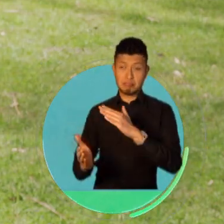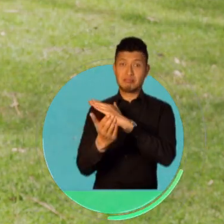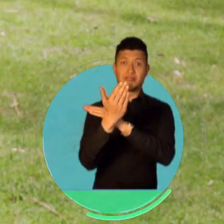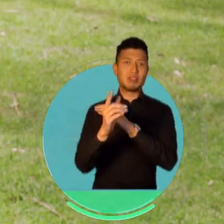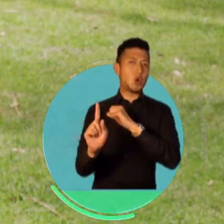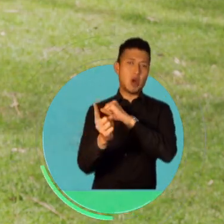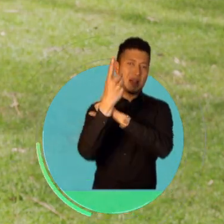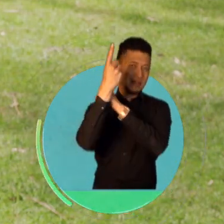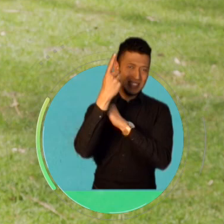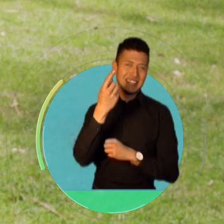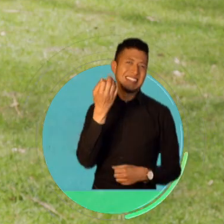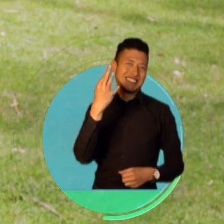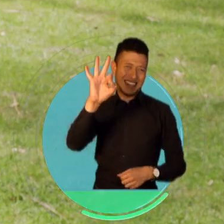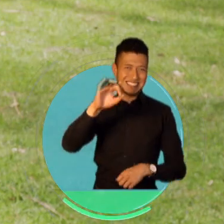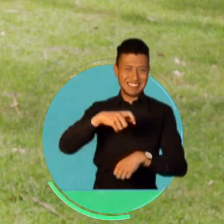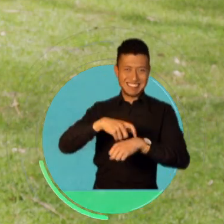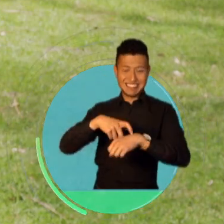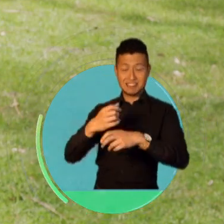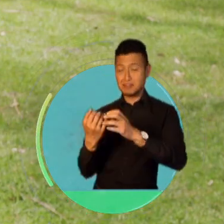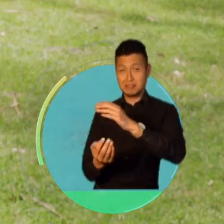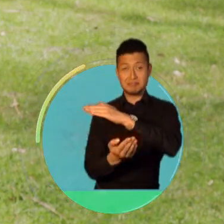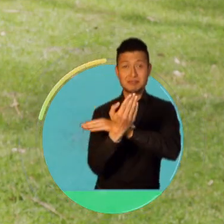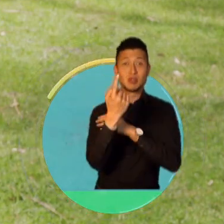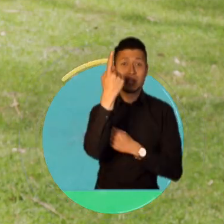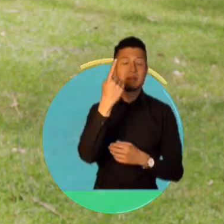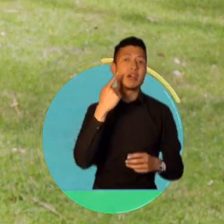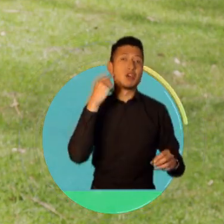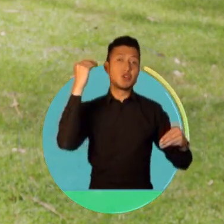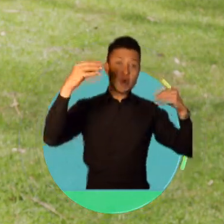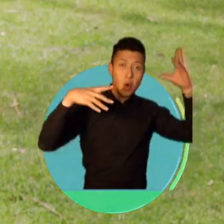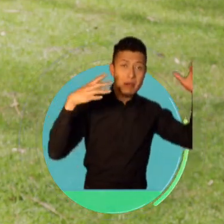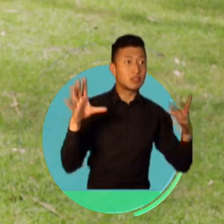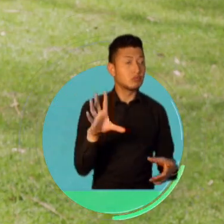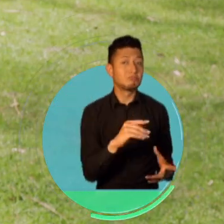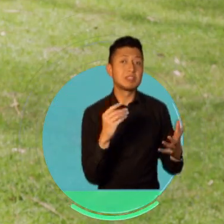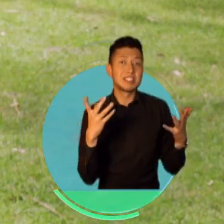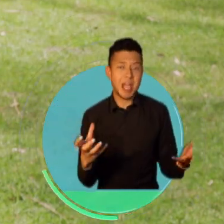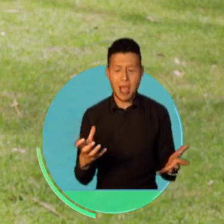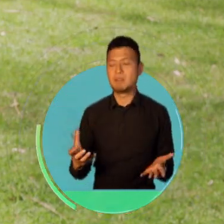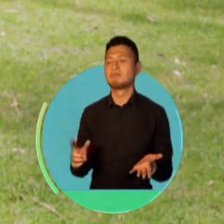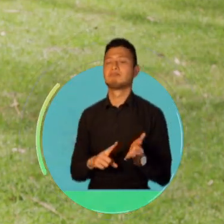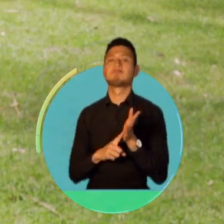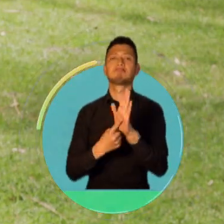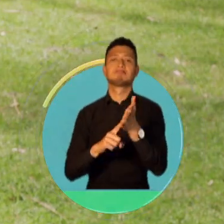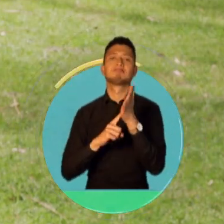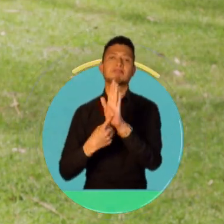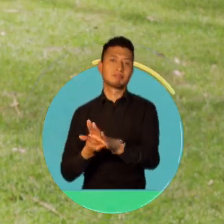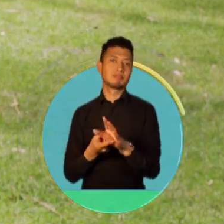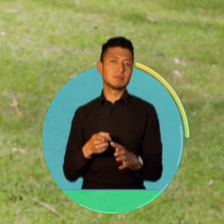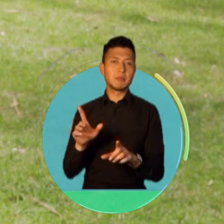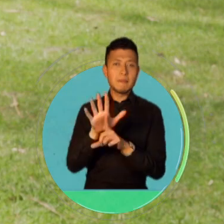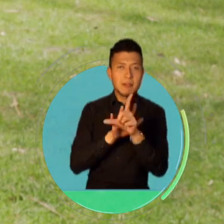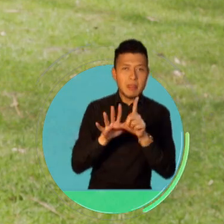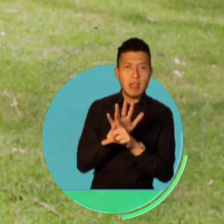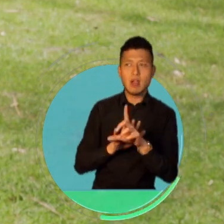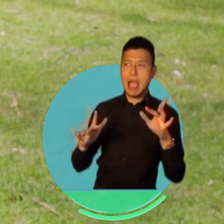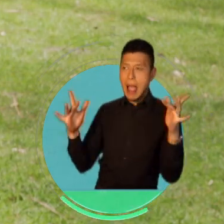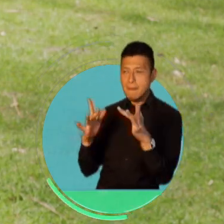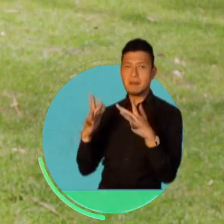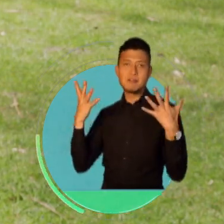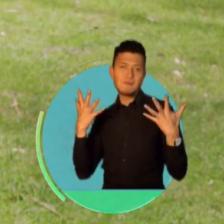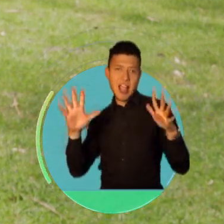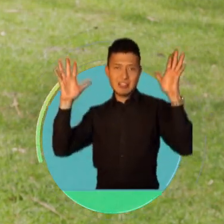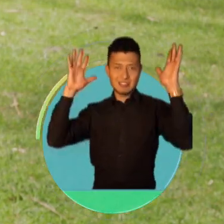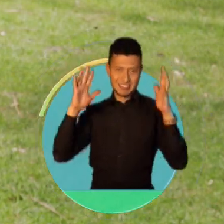es la rumba todo el mundo quiere el viernes salir rumbear disfrutar pues les damos el espacio ponemos los vídeos que acompañan la fiesta